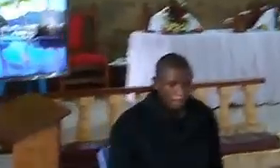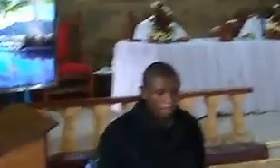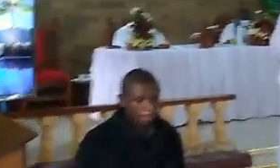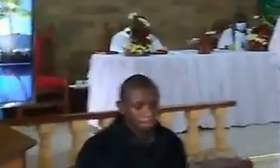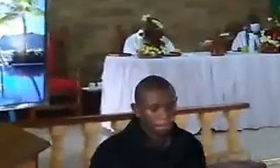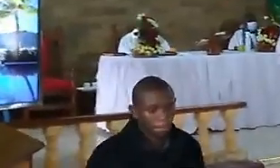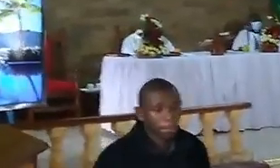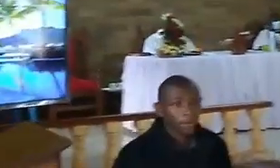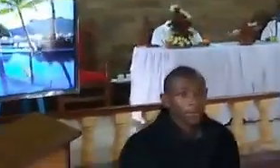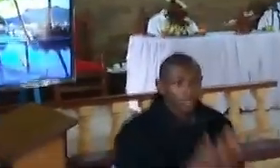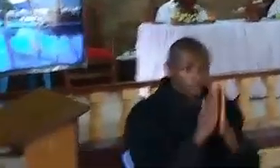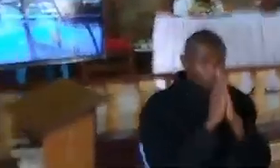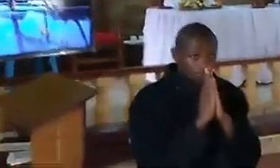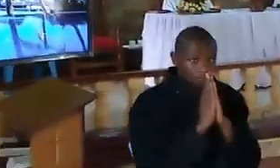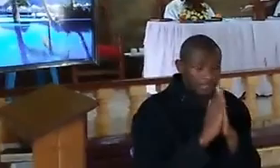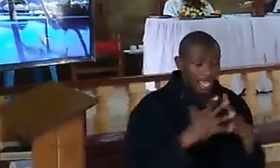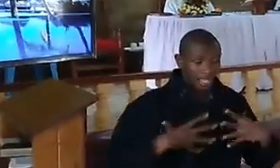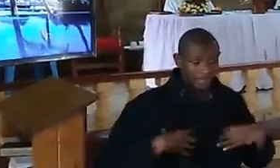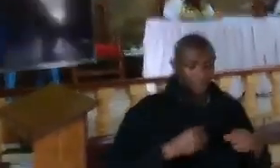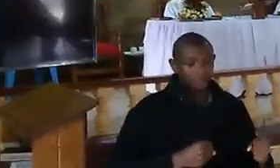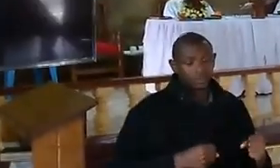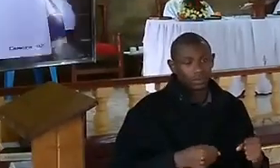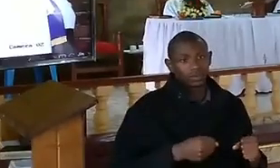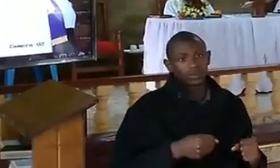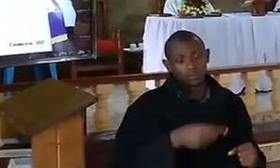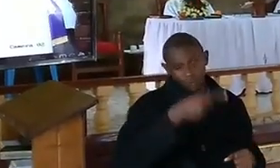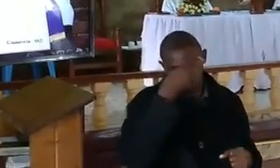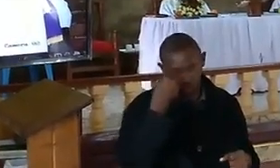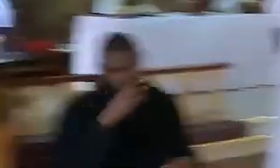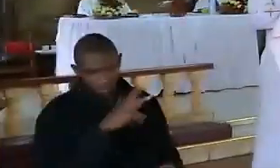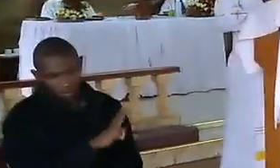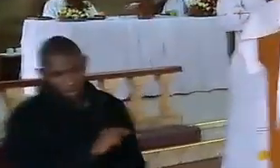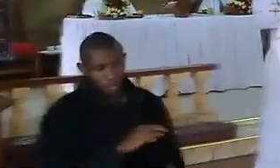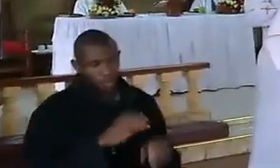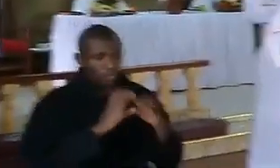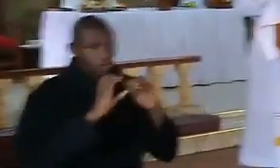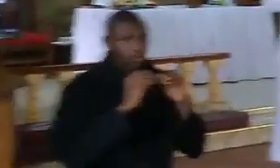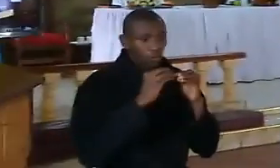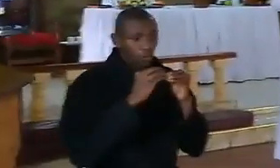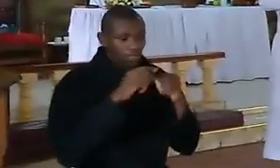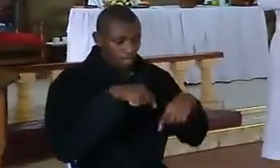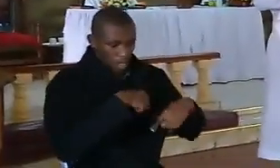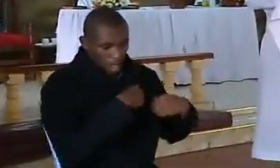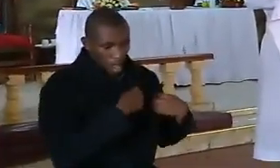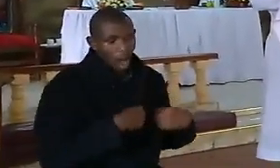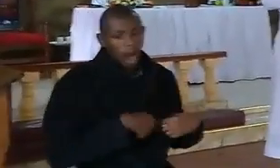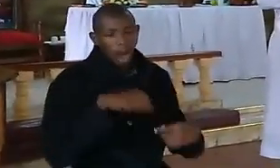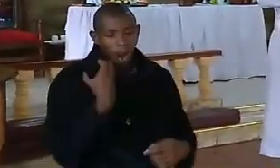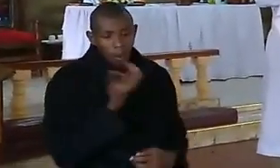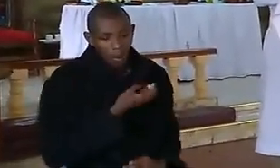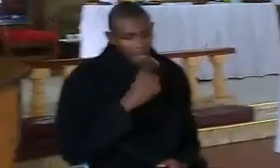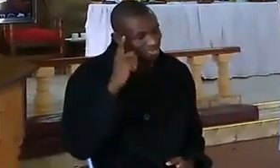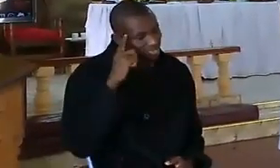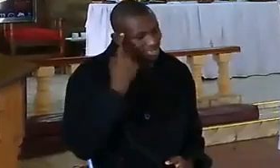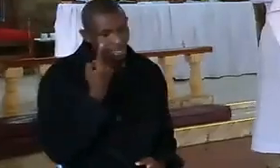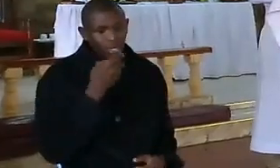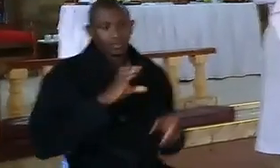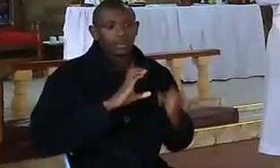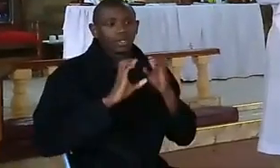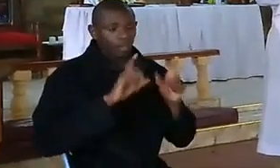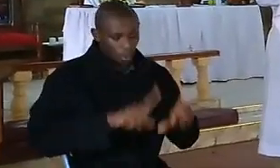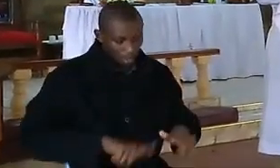Kaitohoe. Itikira mwathani ni tondu wa tha ciaku na wega waku kwaria na ngoro ciitu, meciria maitu ona waririe miturire